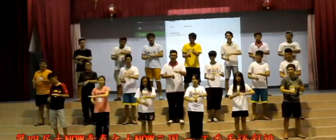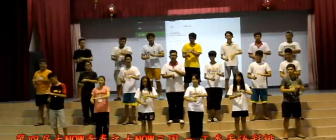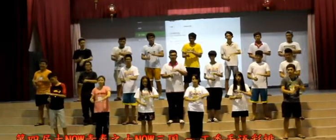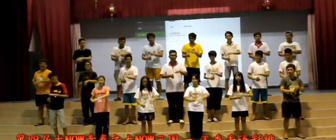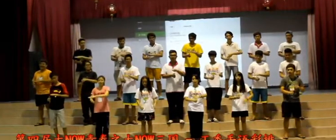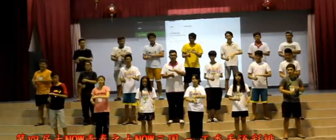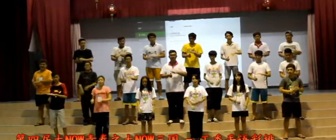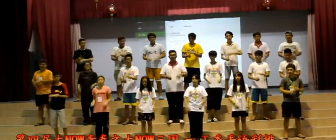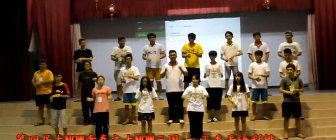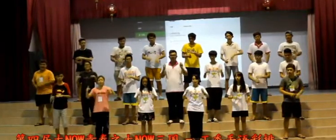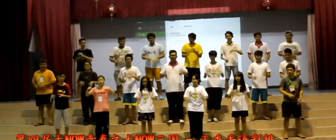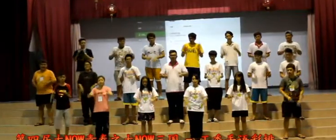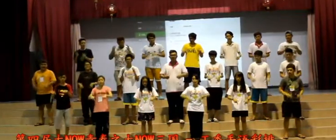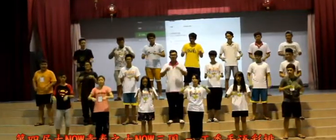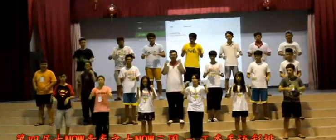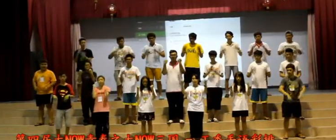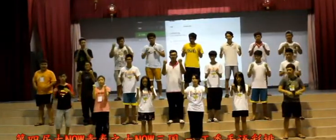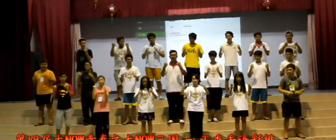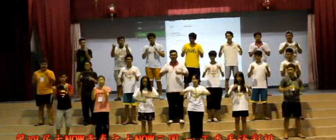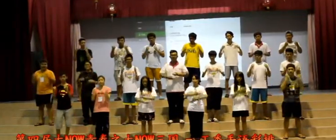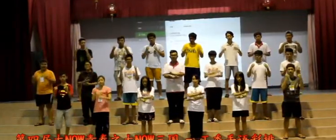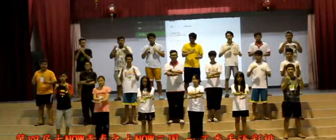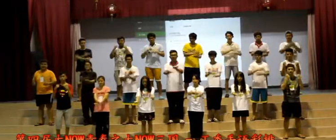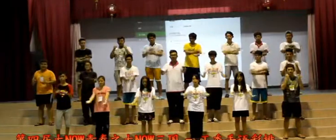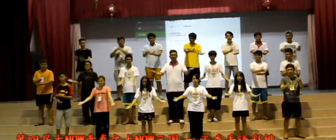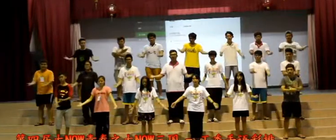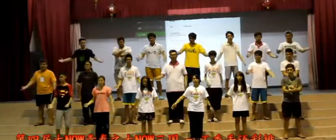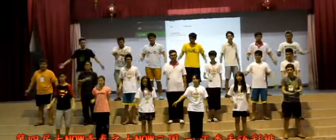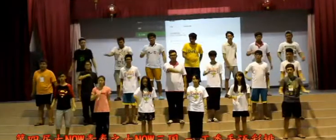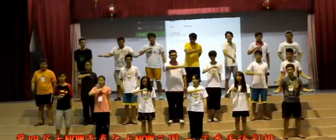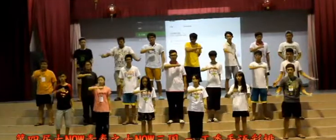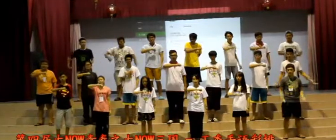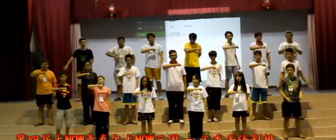变样，理想今天终于等到，分享光辉盼做到。